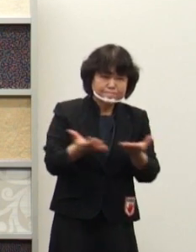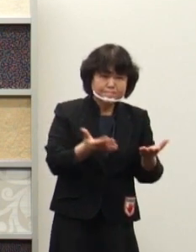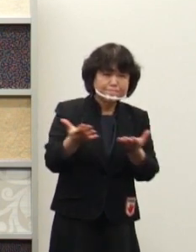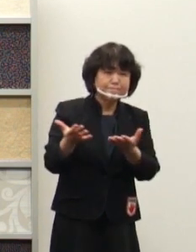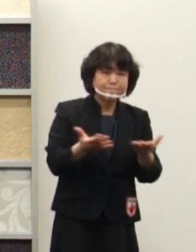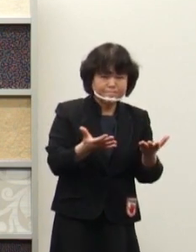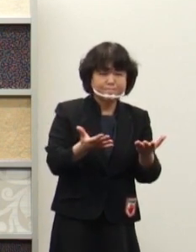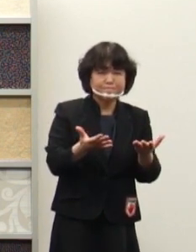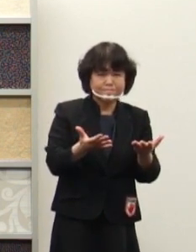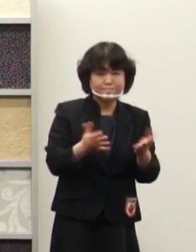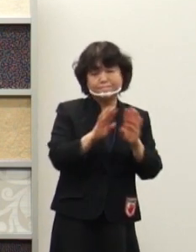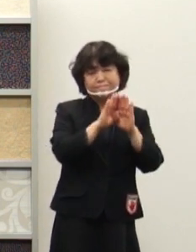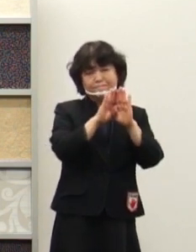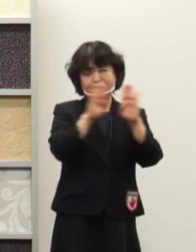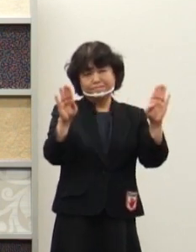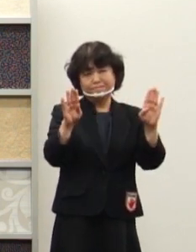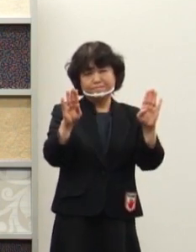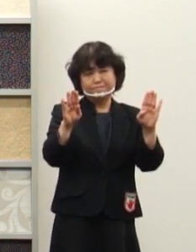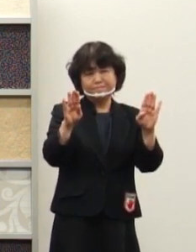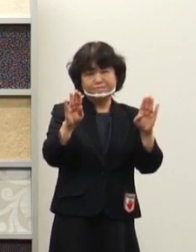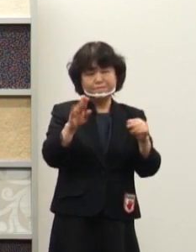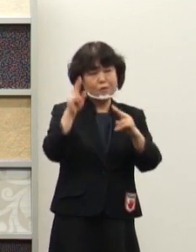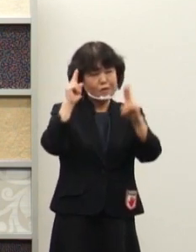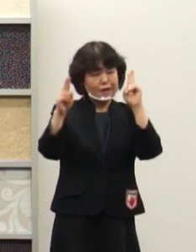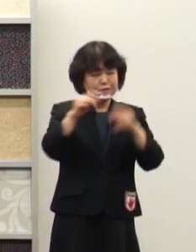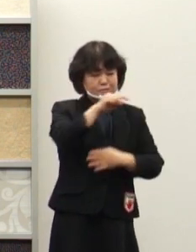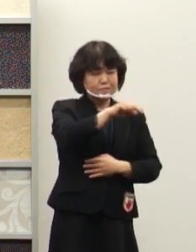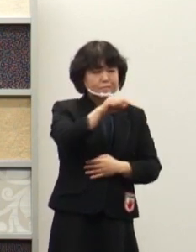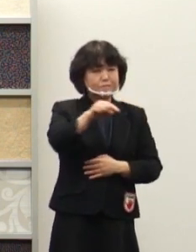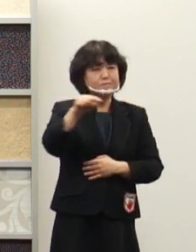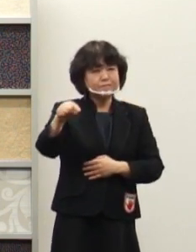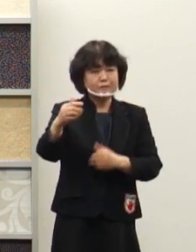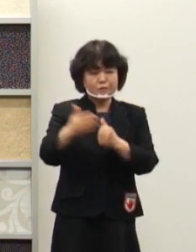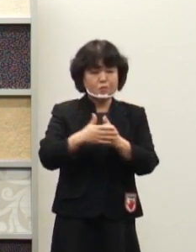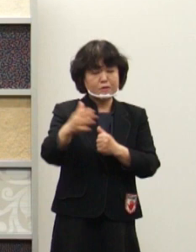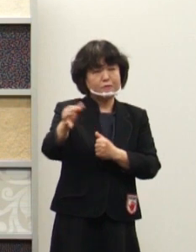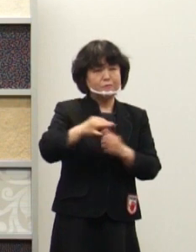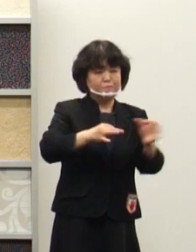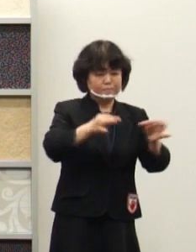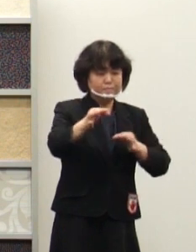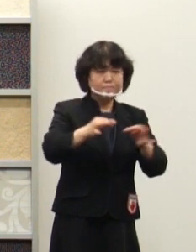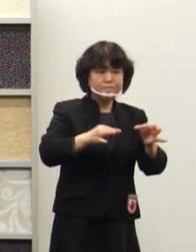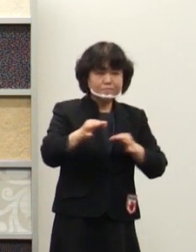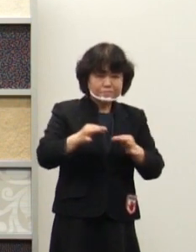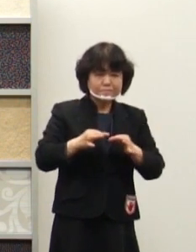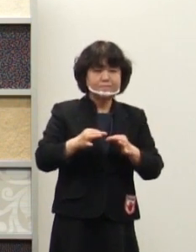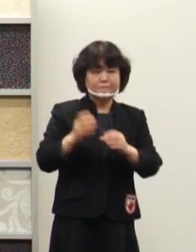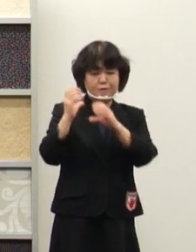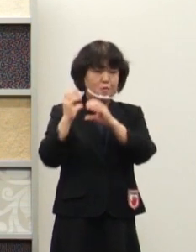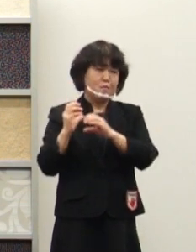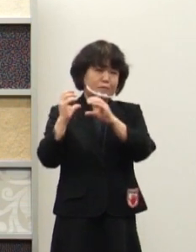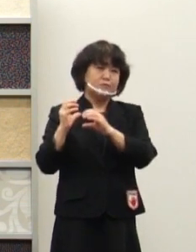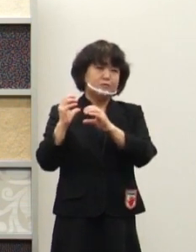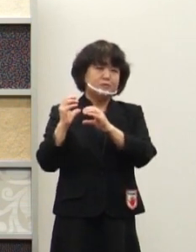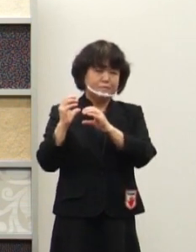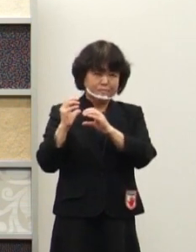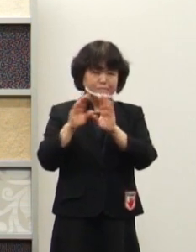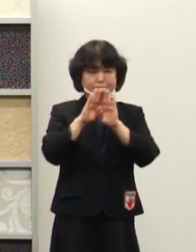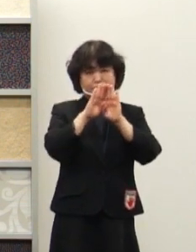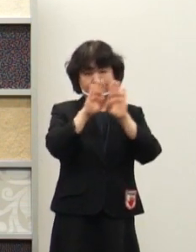出てきているわけですし、そういう方々から、そういう会社さん、から協賛金なんかもいただきながらですね、このお祭り